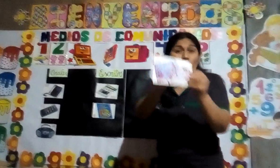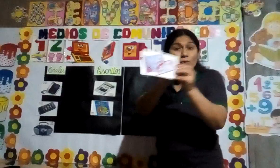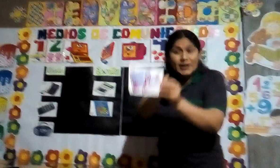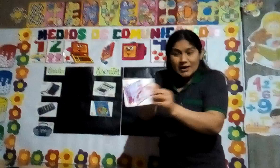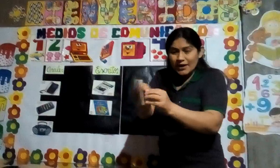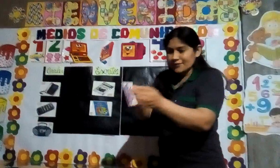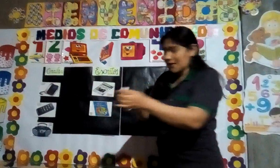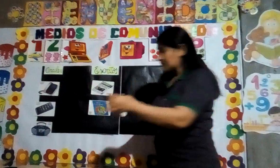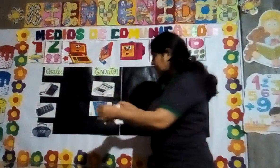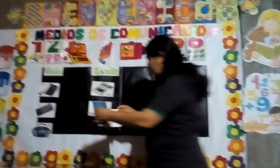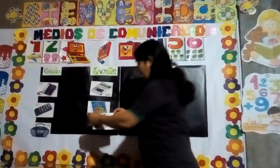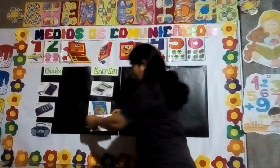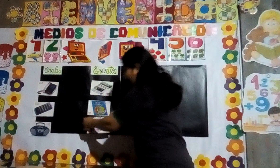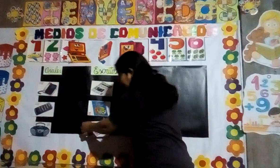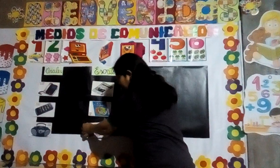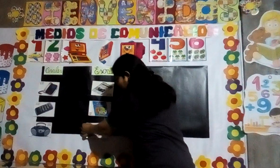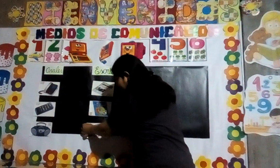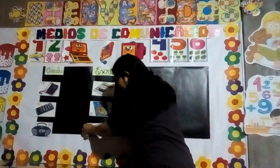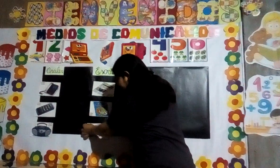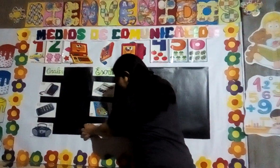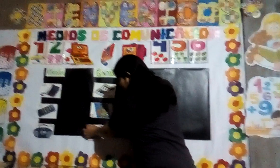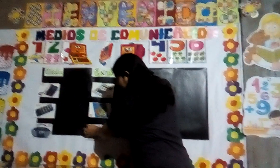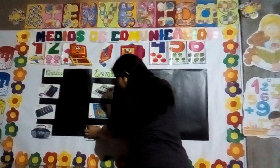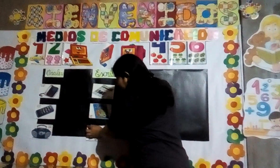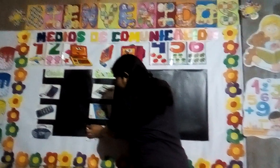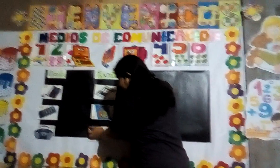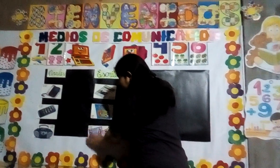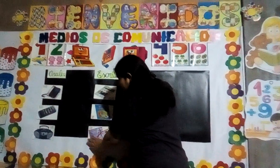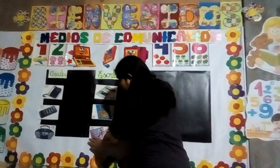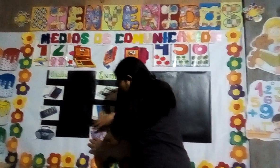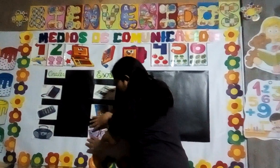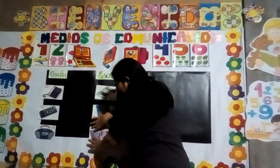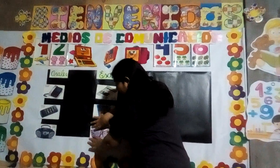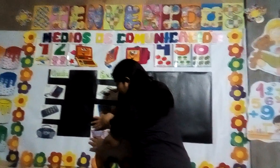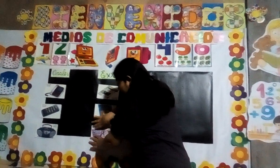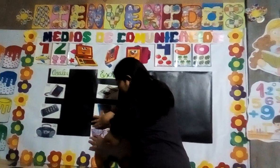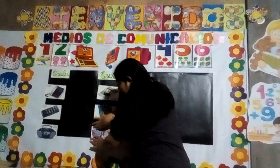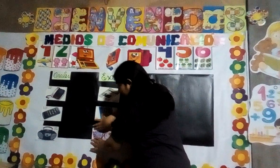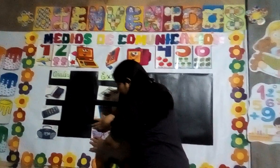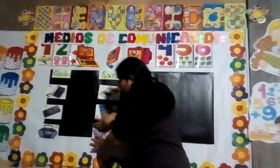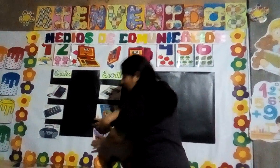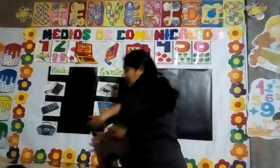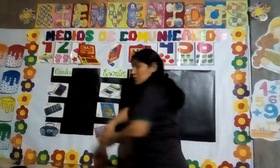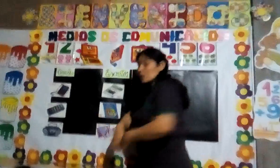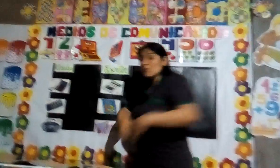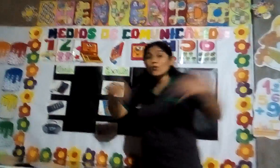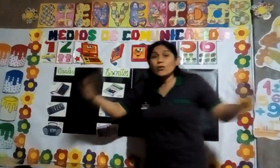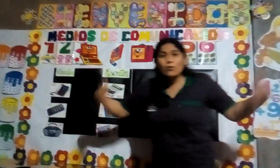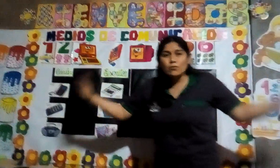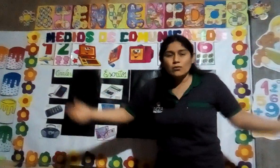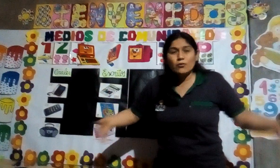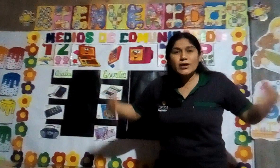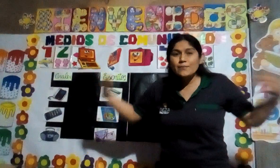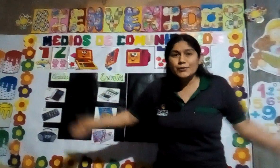una carta. Anteriormente, chicos, la carta era un medio de comunicación muy común, muy